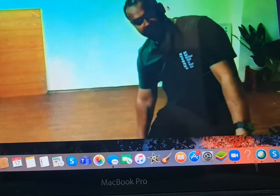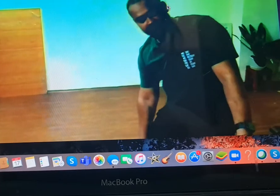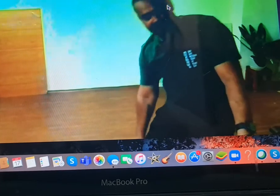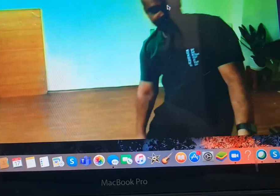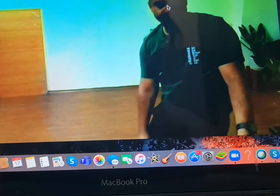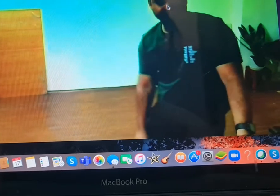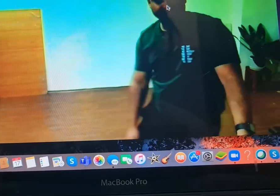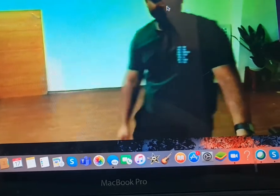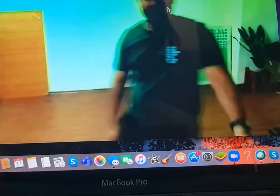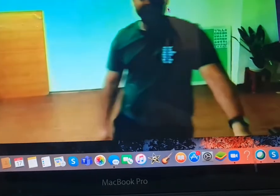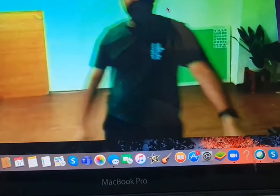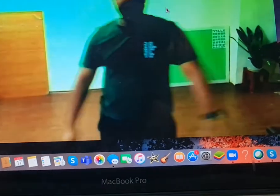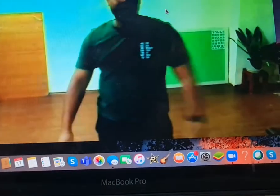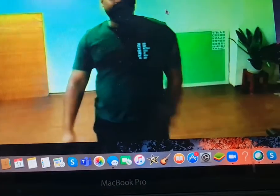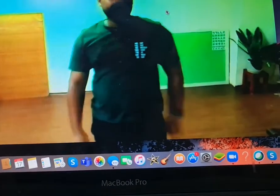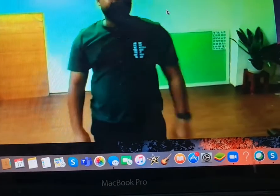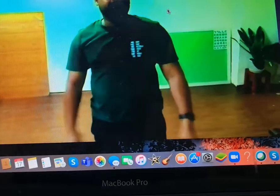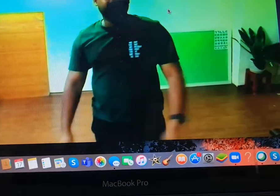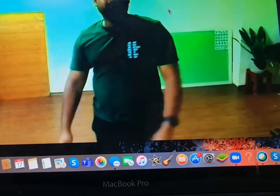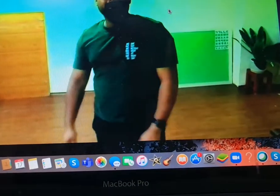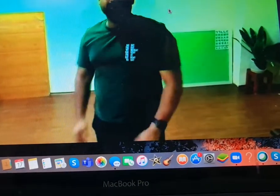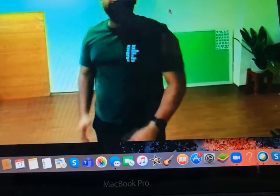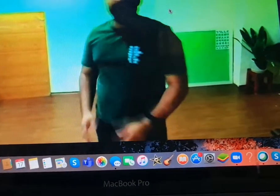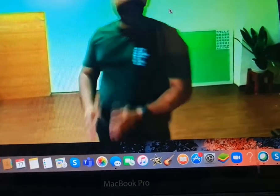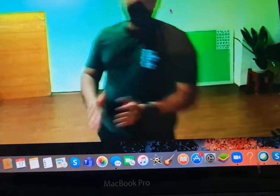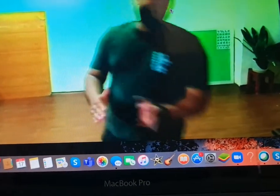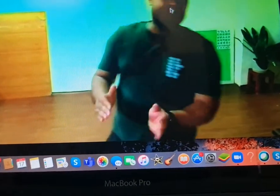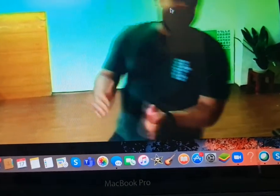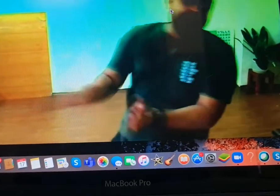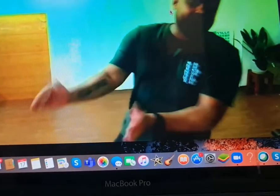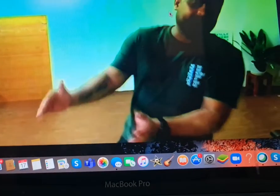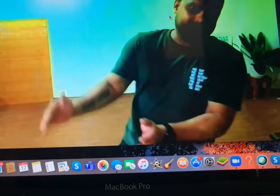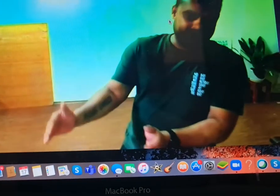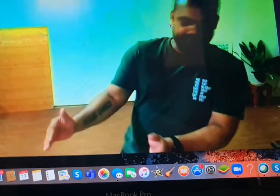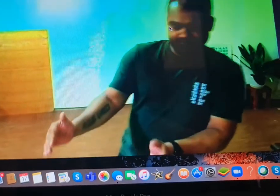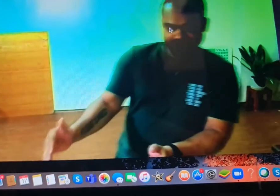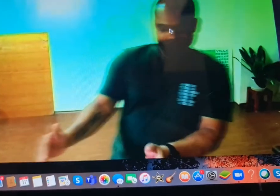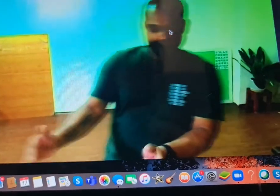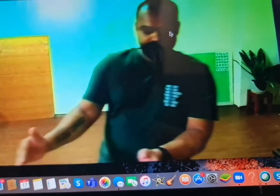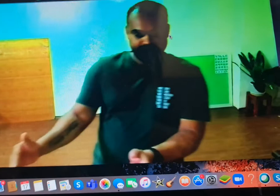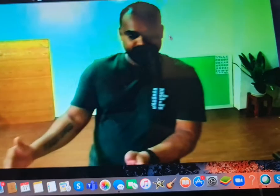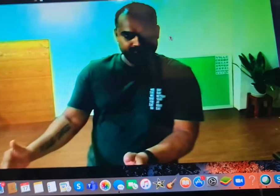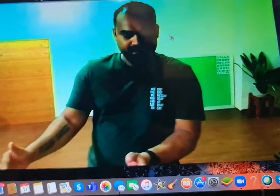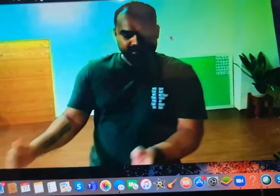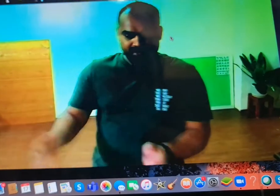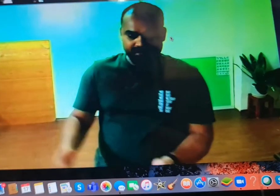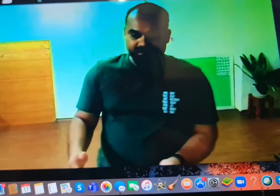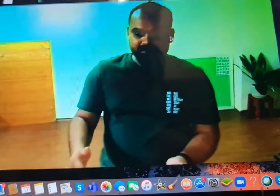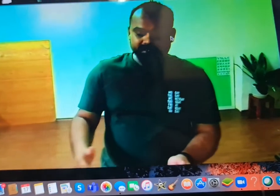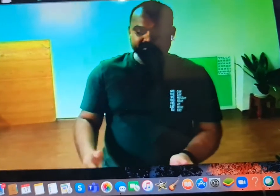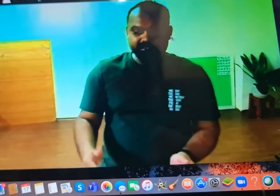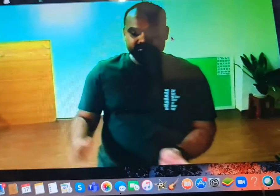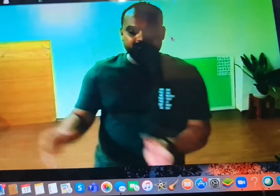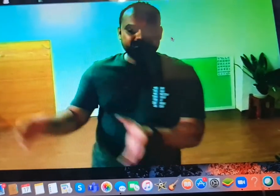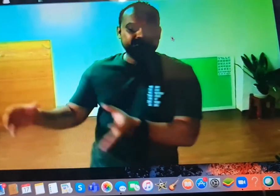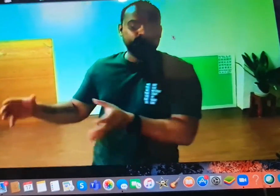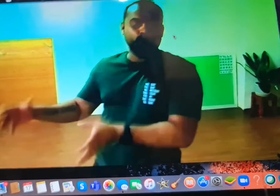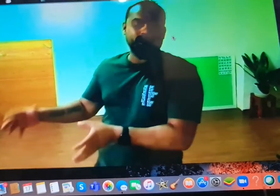डेफिनेटली देखो कलरी में ये ट्रीटमेंट आया कहां से, कलरी में ये चिकित्सा पद्धति हुआ कहां